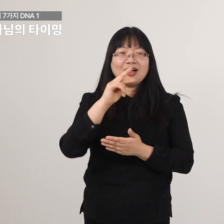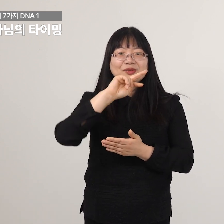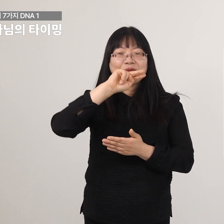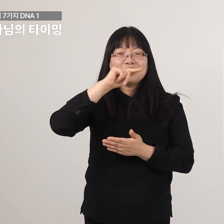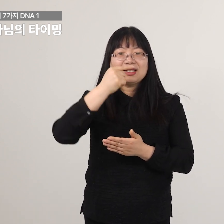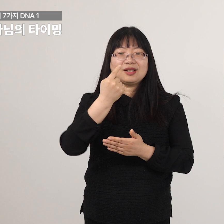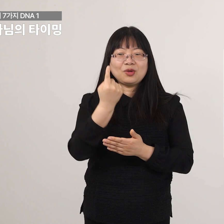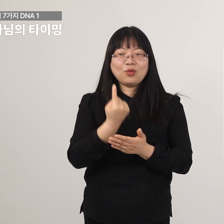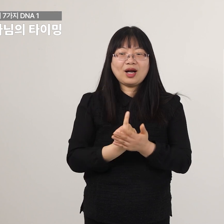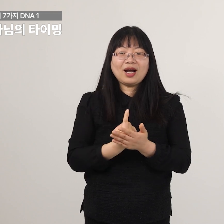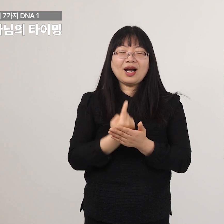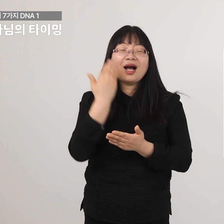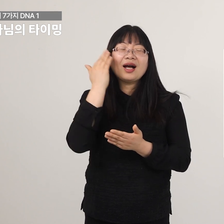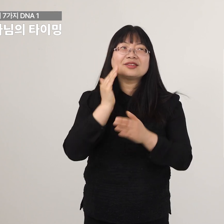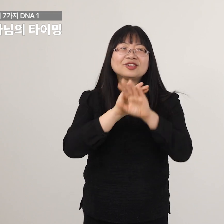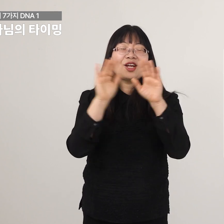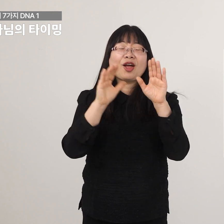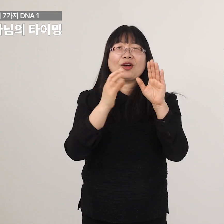하네.